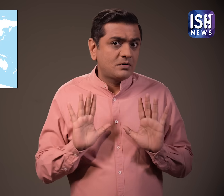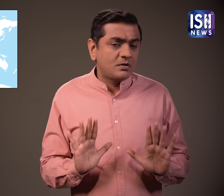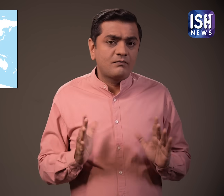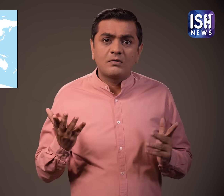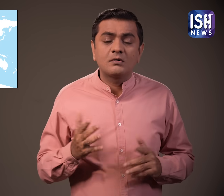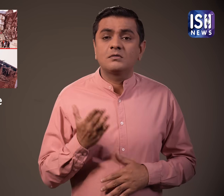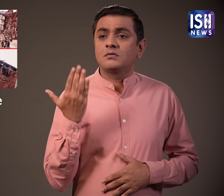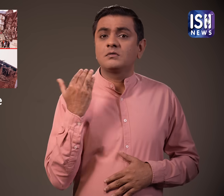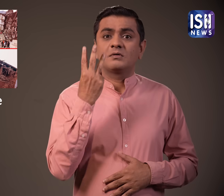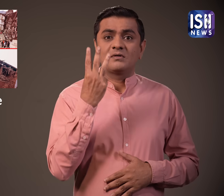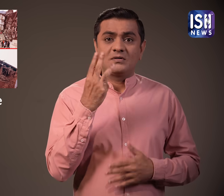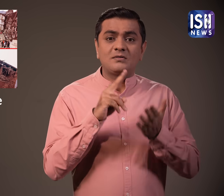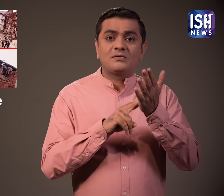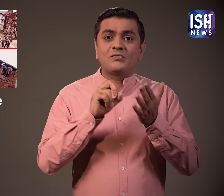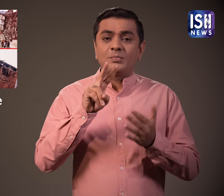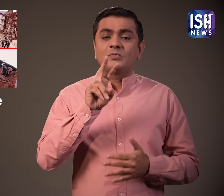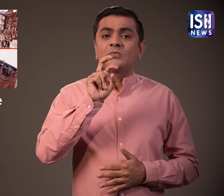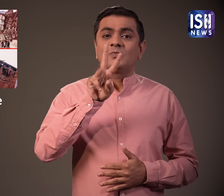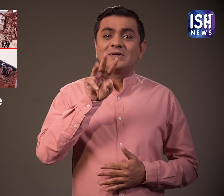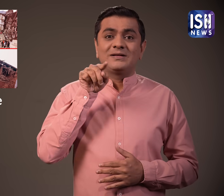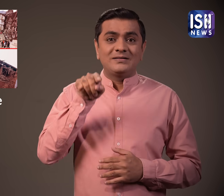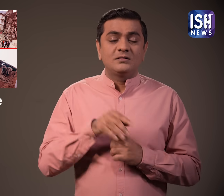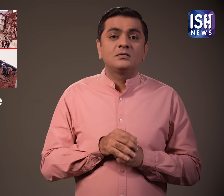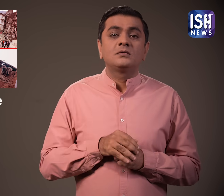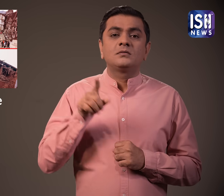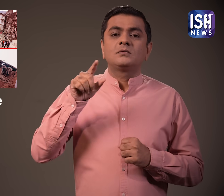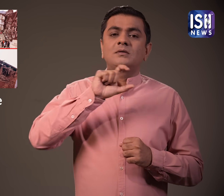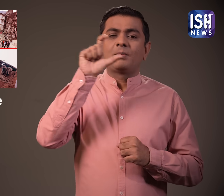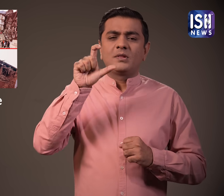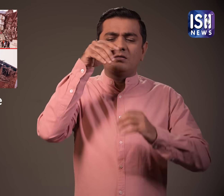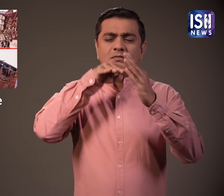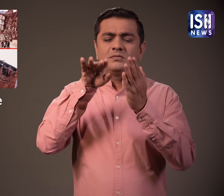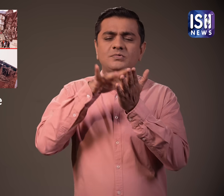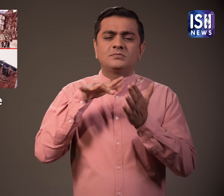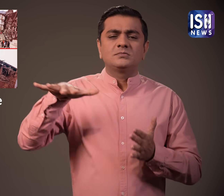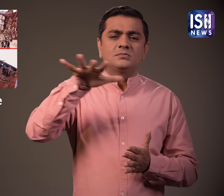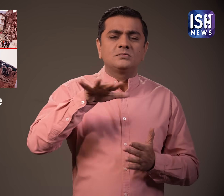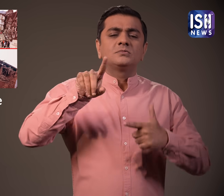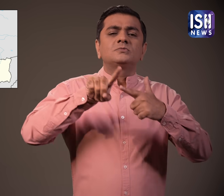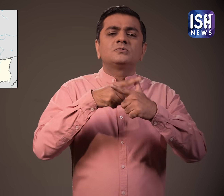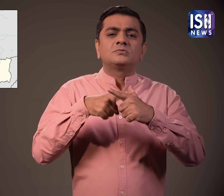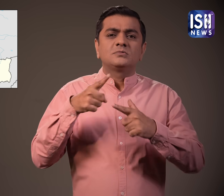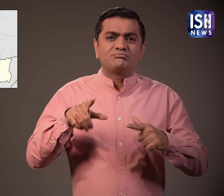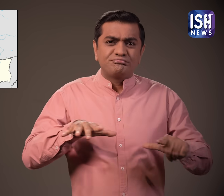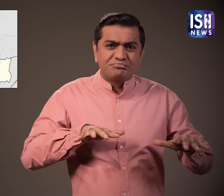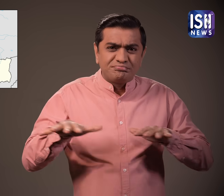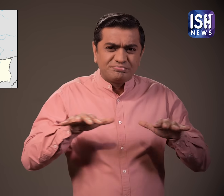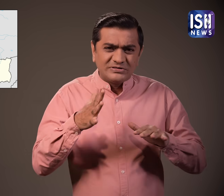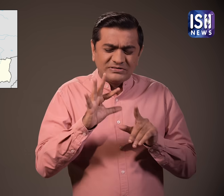3 नमेंबर 2023 को नेपाल के जाजर कोट जिले में जोर दार भुकम पाया